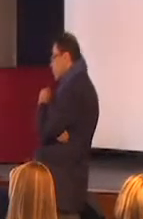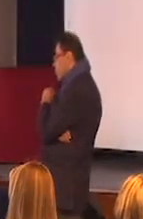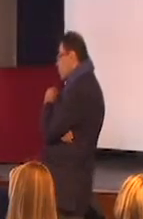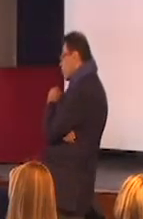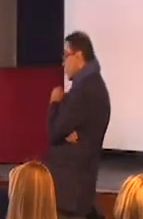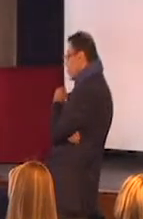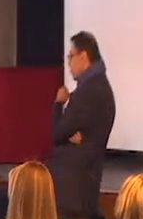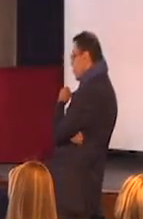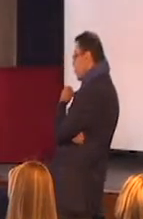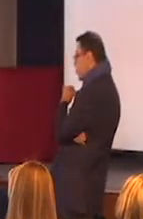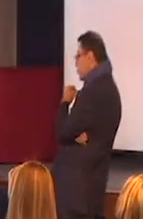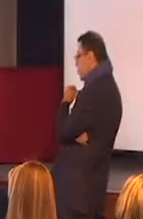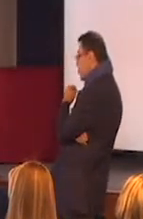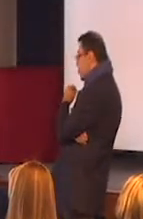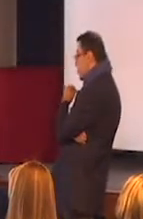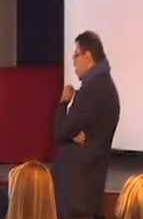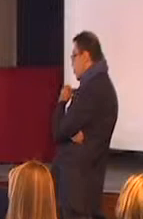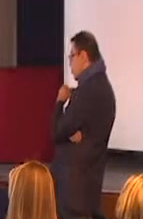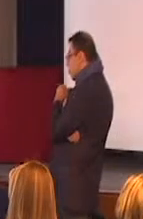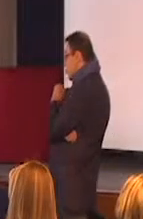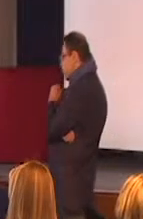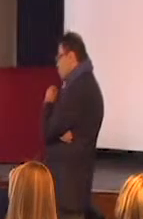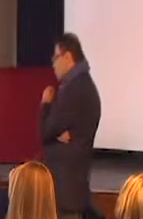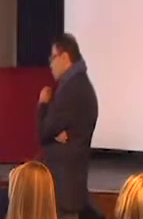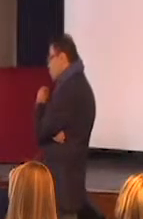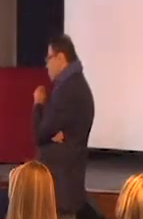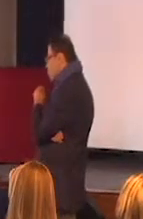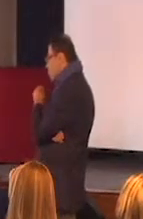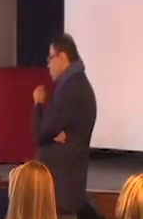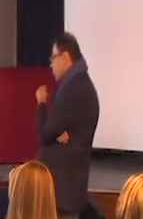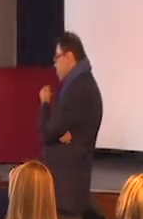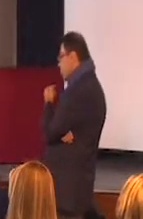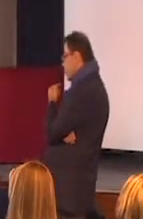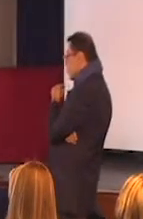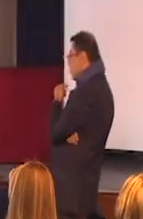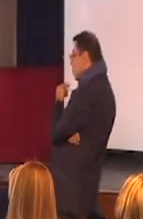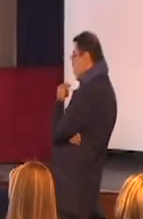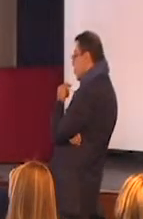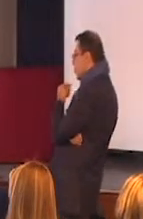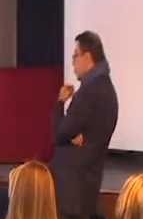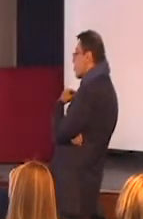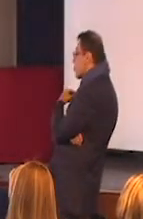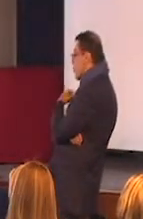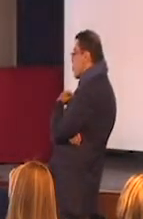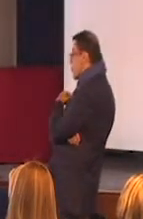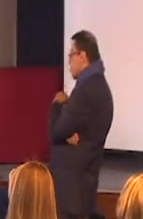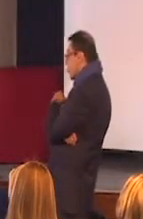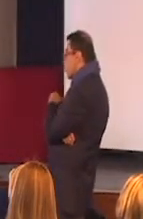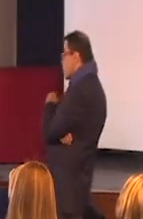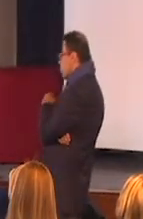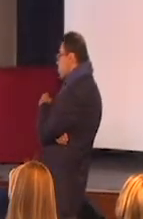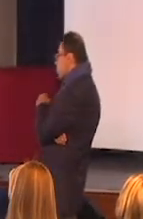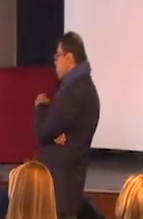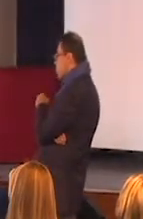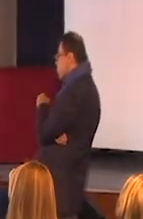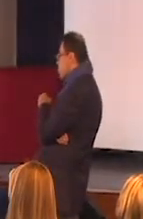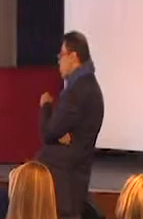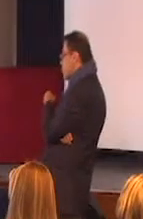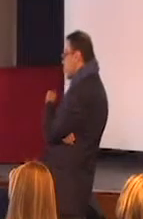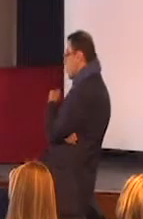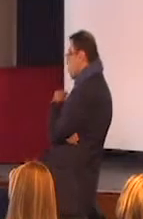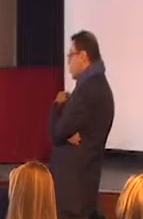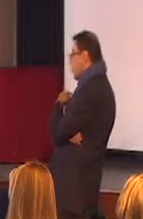y tienen una vida normal. Pero es que no tener lenguaje, no entenderlo y no expresarlo es media vida. A mi hijo se